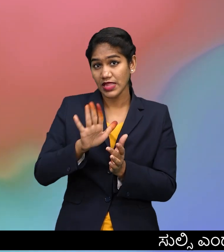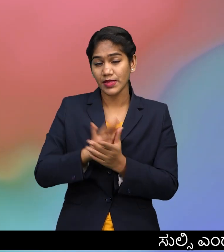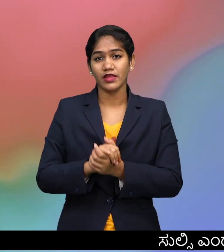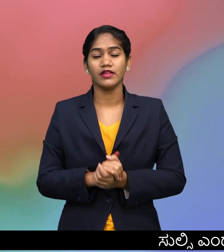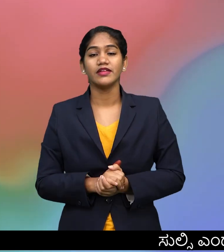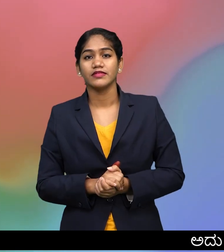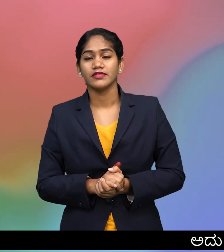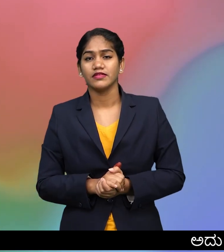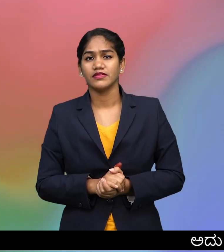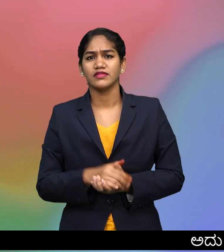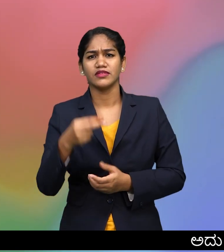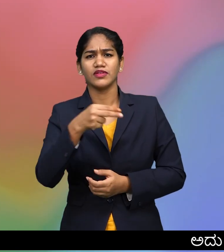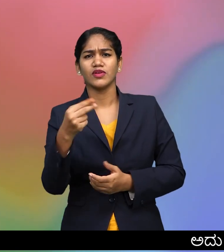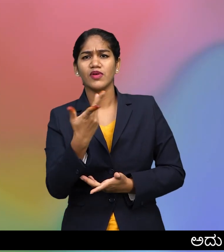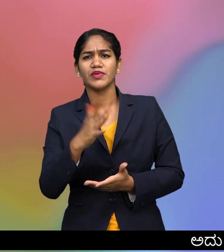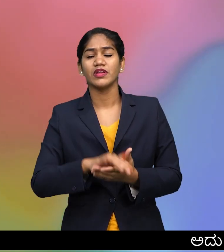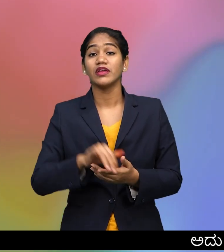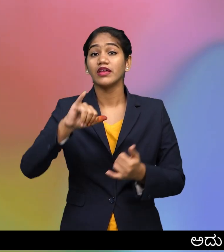ಕರೆಯಲಾಗುತ್ತದೆ. ಅದು ಅದರ ಮೇಲ್ಮೈ